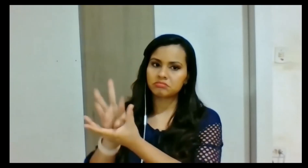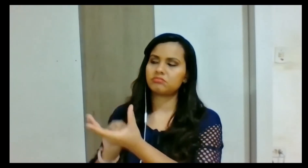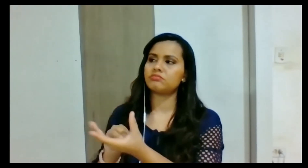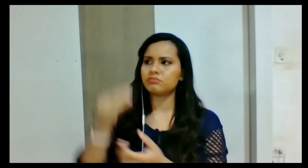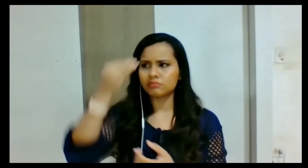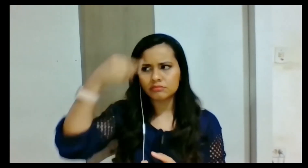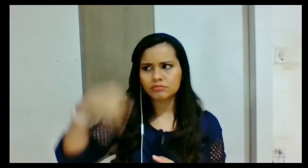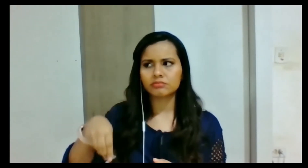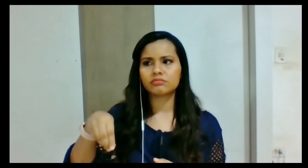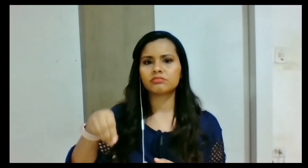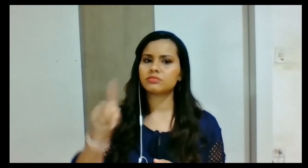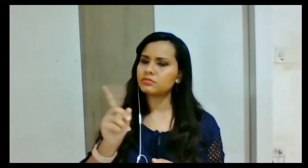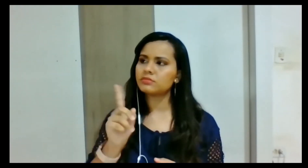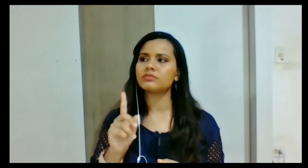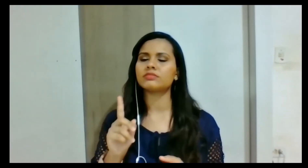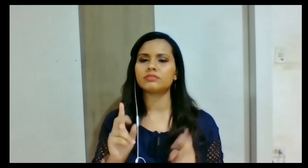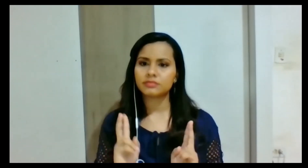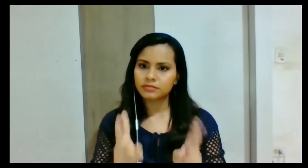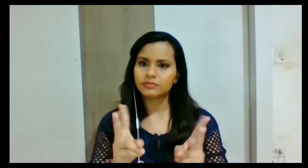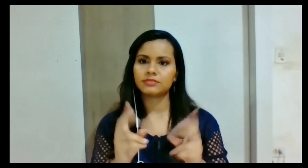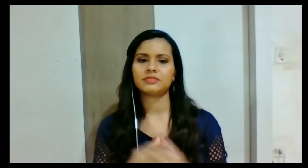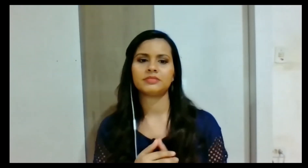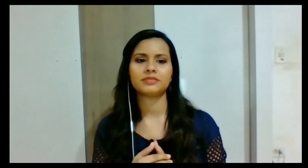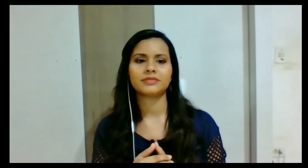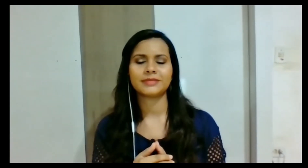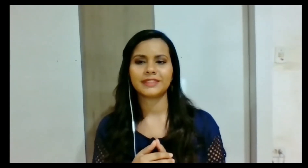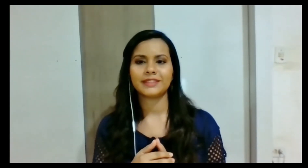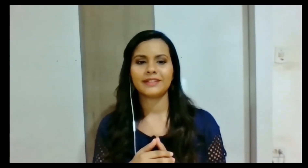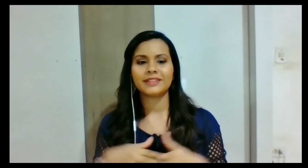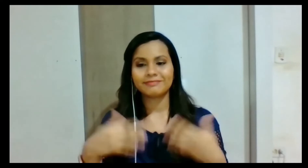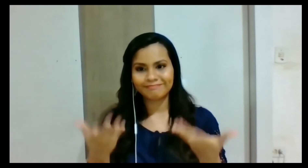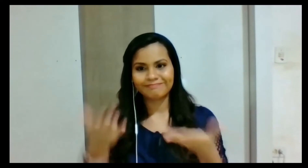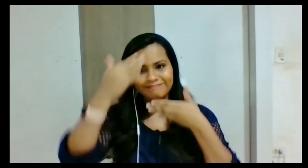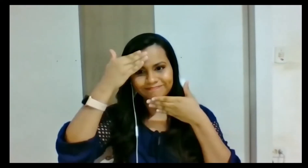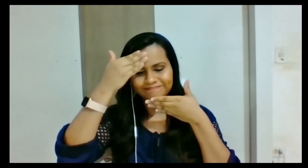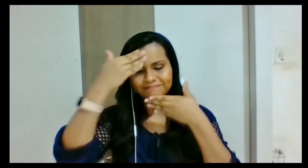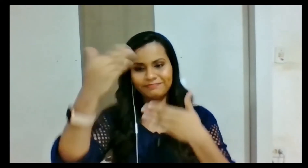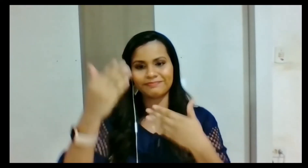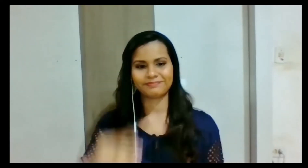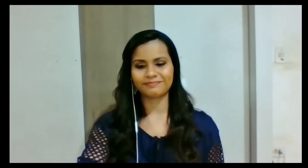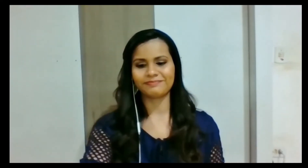fiquei admirada, copiei e também não parei por aí. Eu continuei. Então, muito